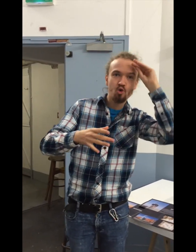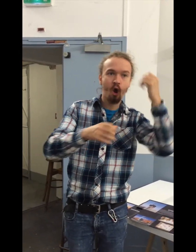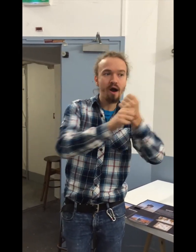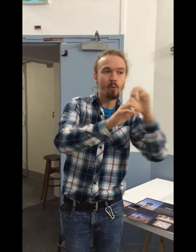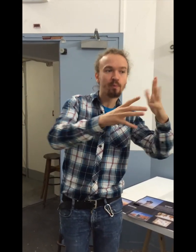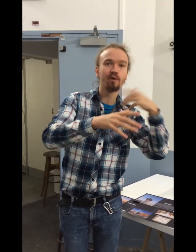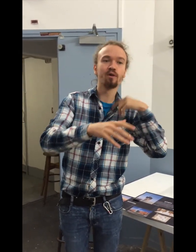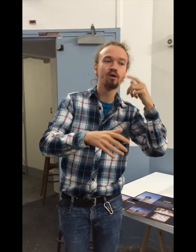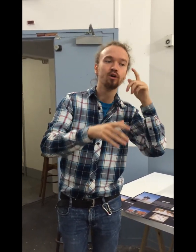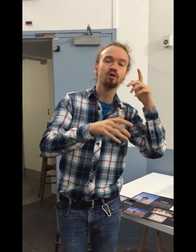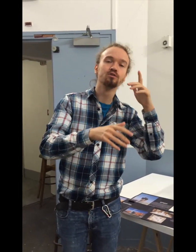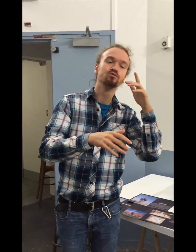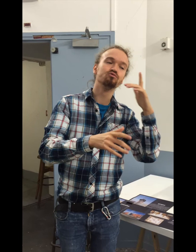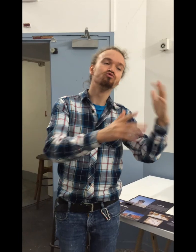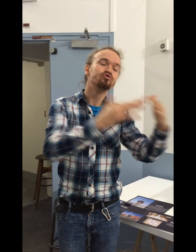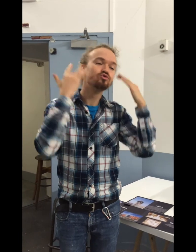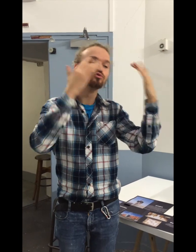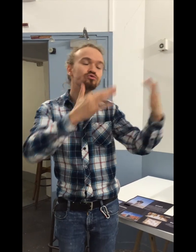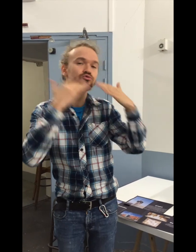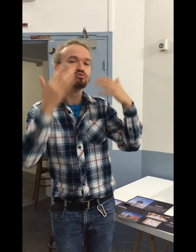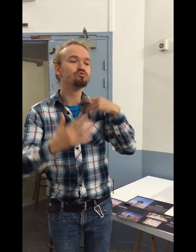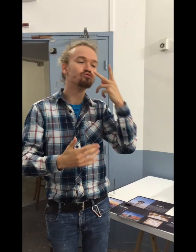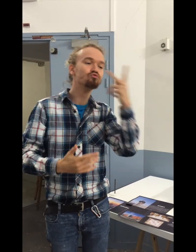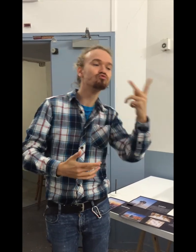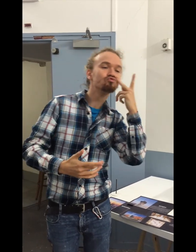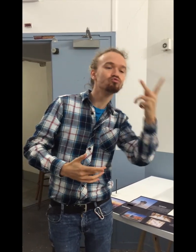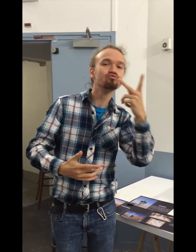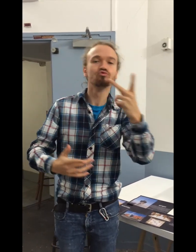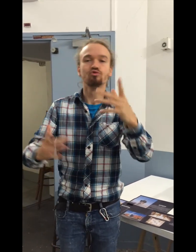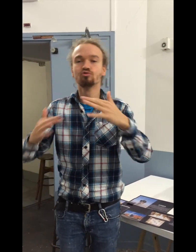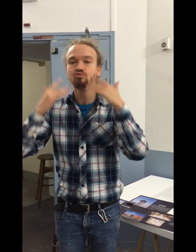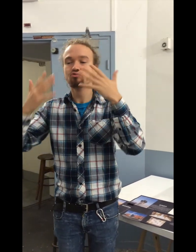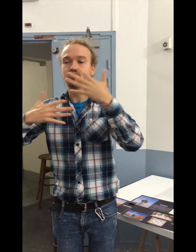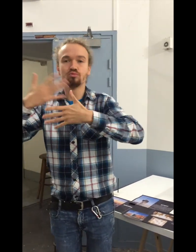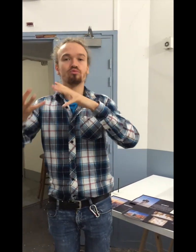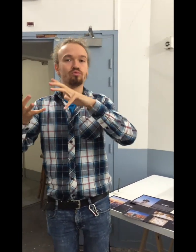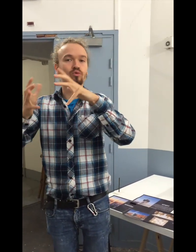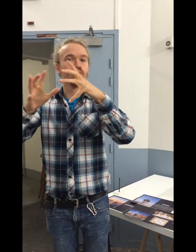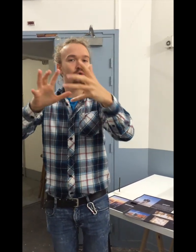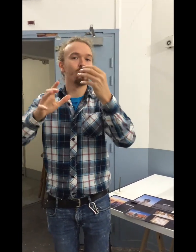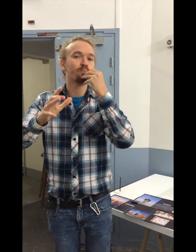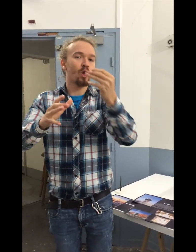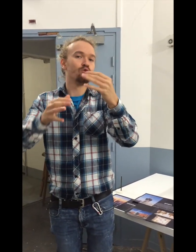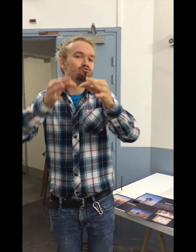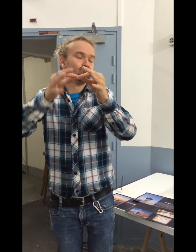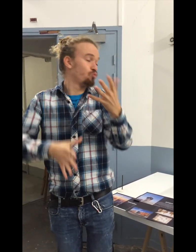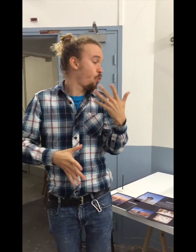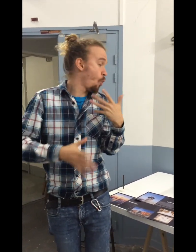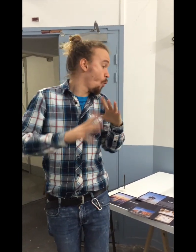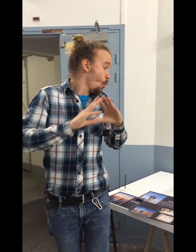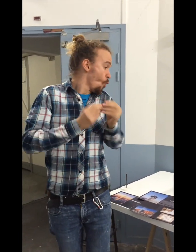je devrais être indépendante. Et c'est vrai que ce que j'ai pu constater du travail des autres étudiants,